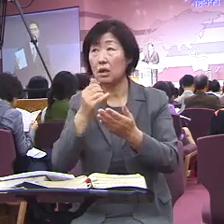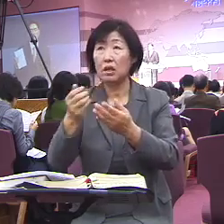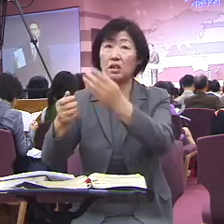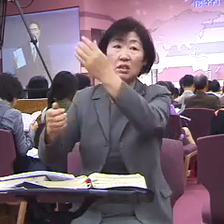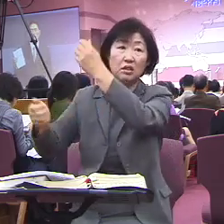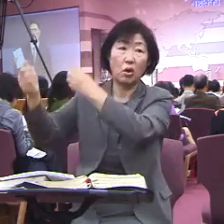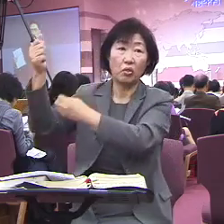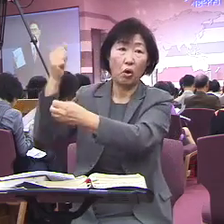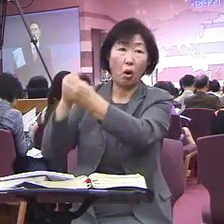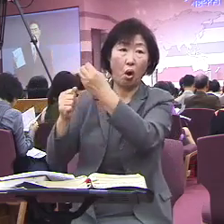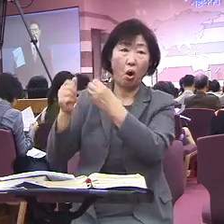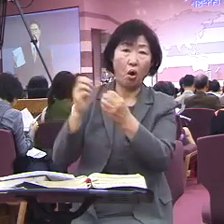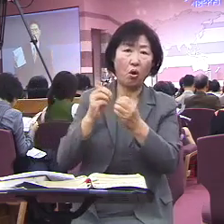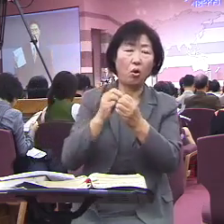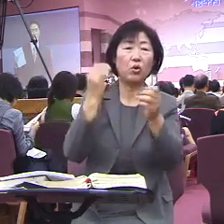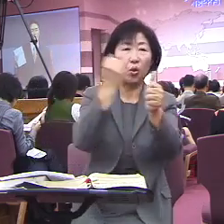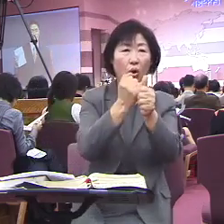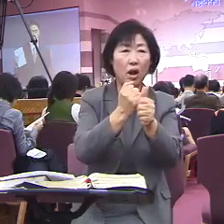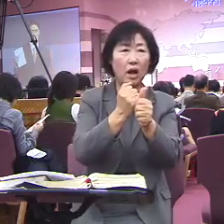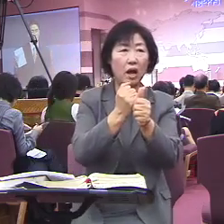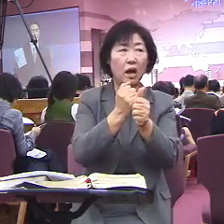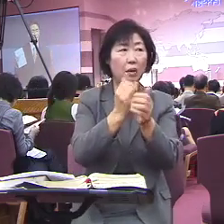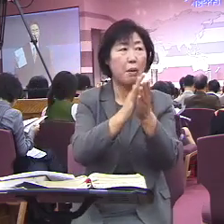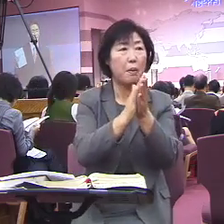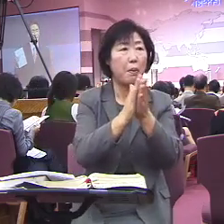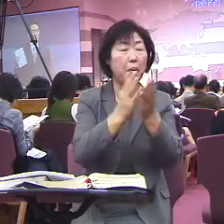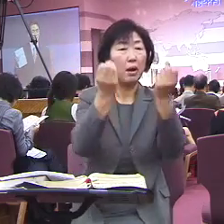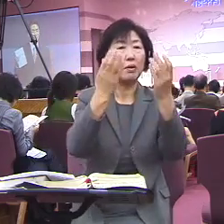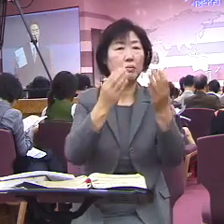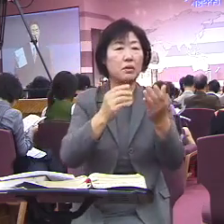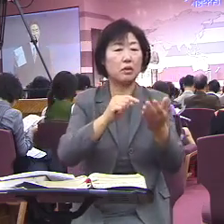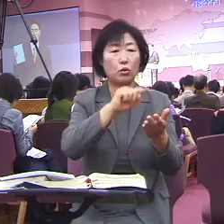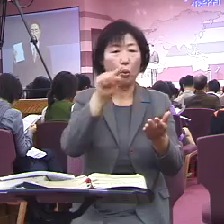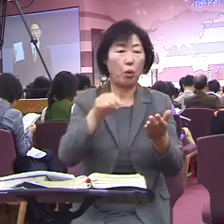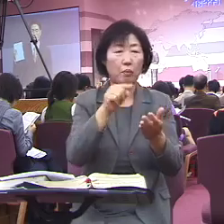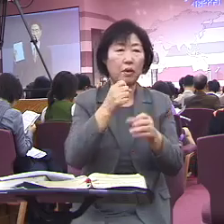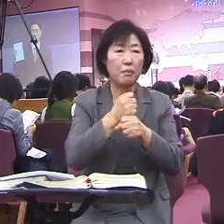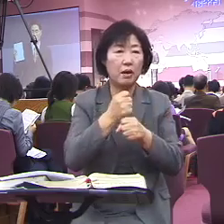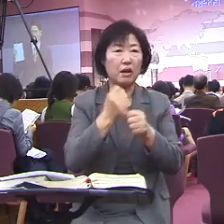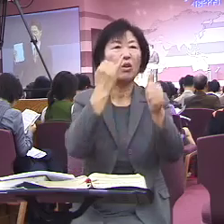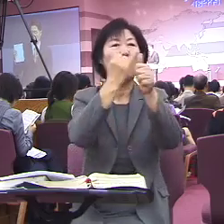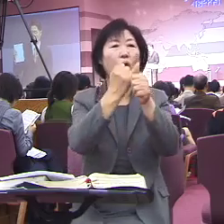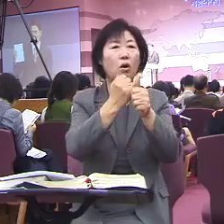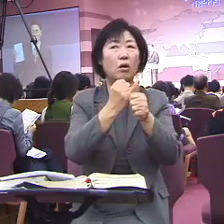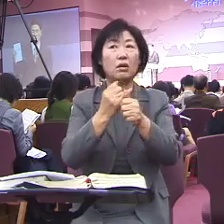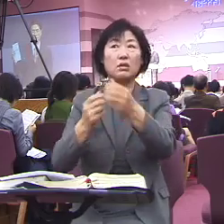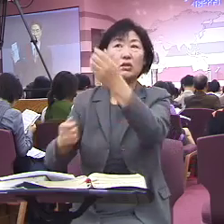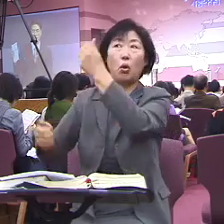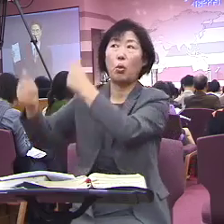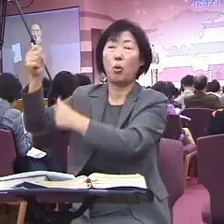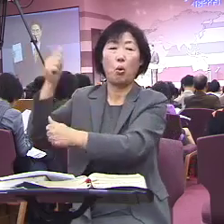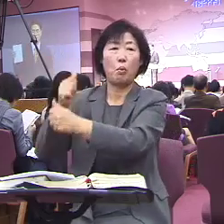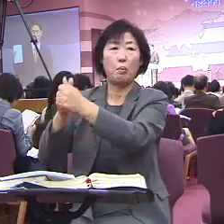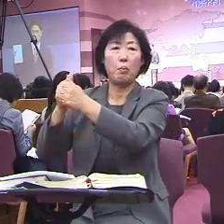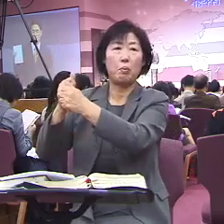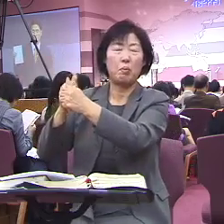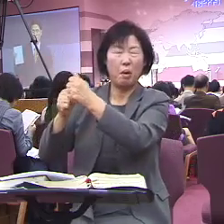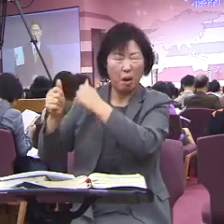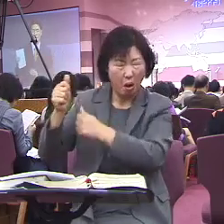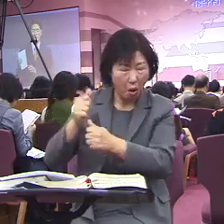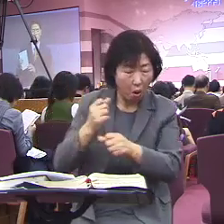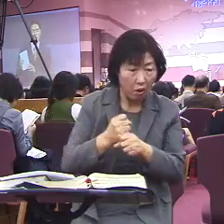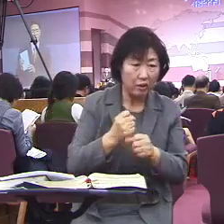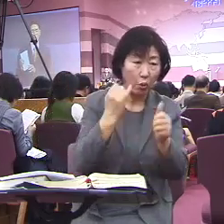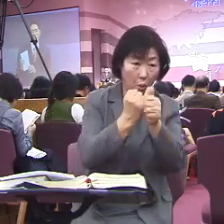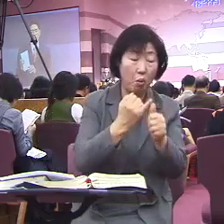전통적인 그러한 결혼을 찬성하는 영표를 하셔야 되는데요. 이것에 대한 자세한 안내가 안내지에 있기